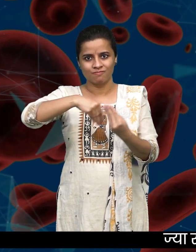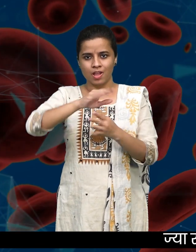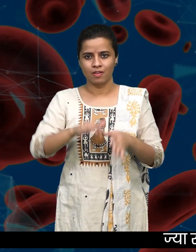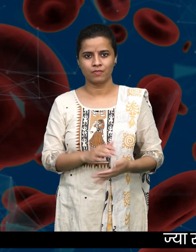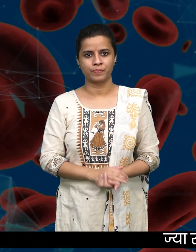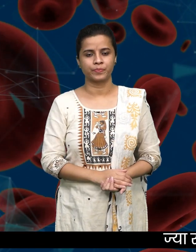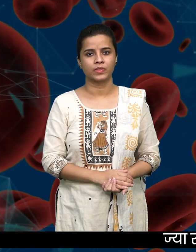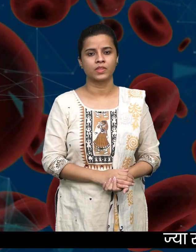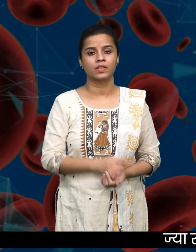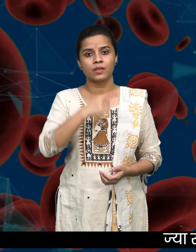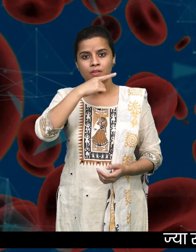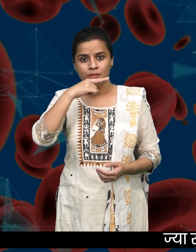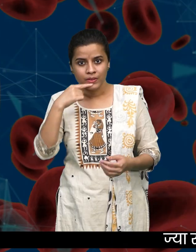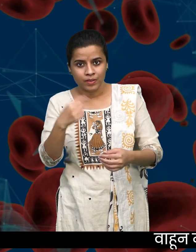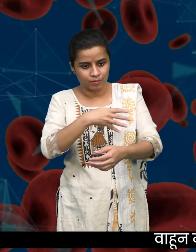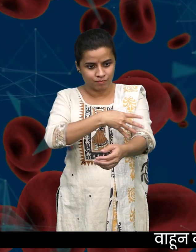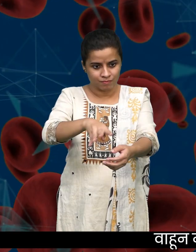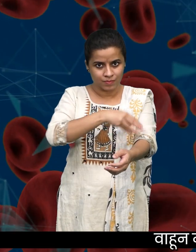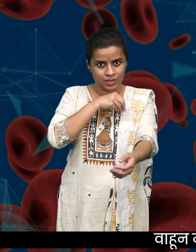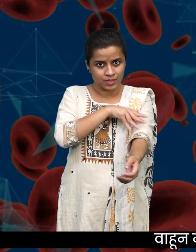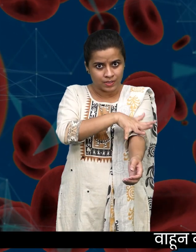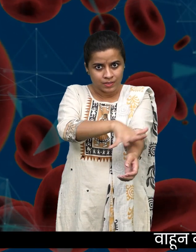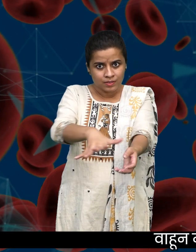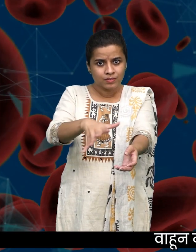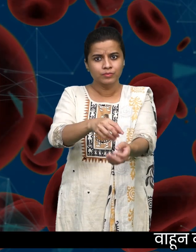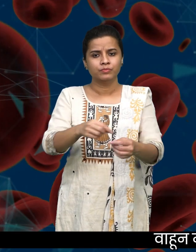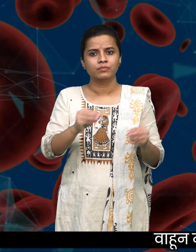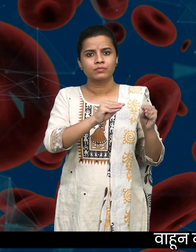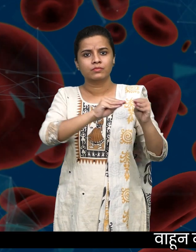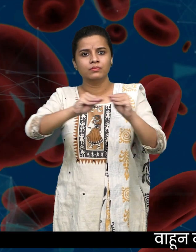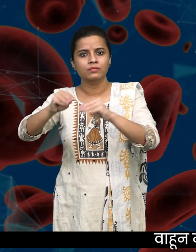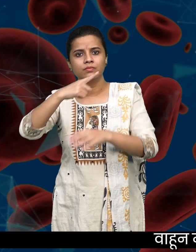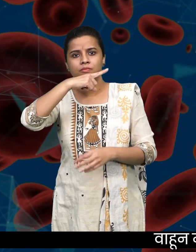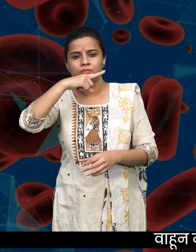ज्या रक्तवाहिन्या हृदयापासून रक्त वाहून नेतात त्यांना धमन्या म्हणतात.